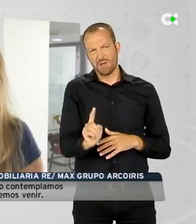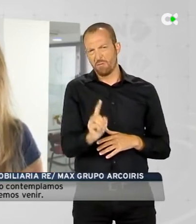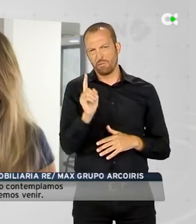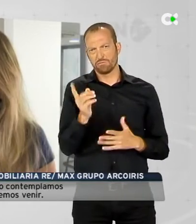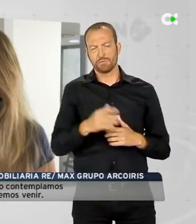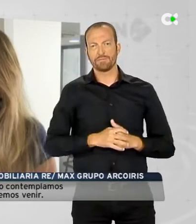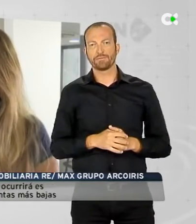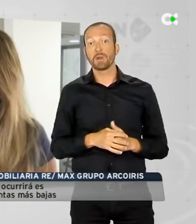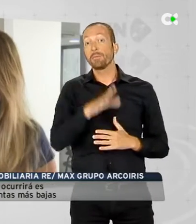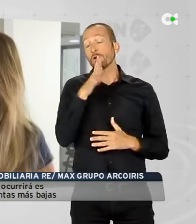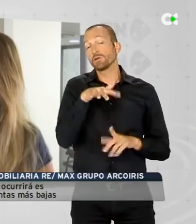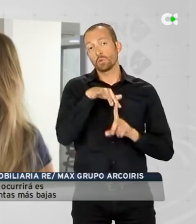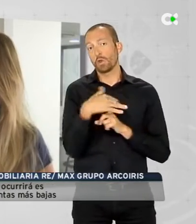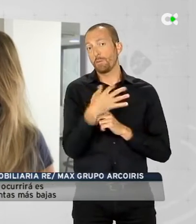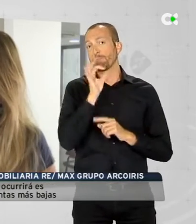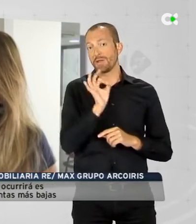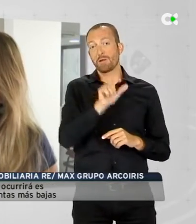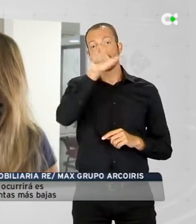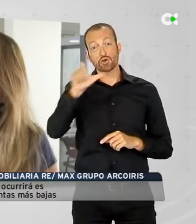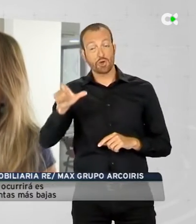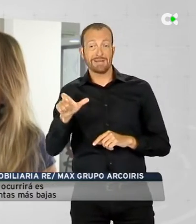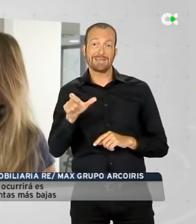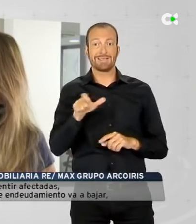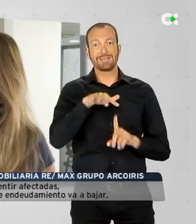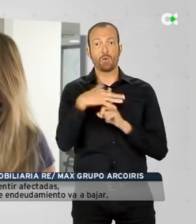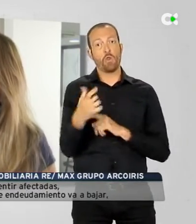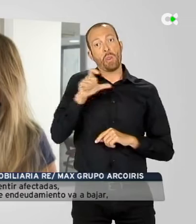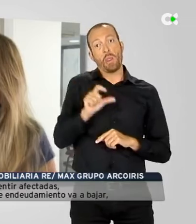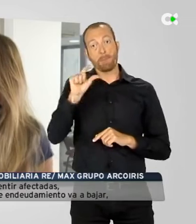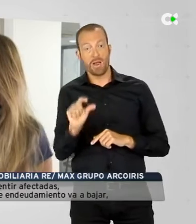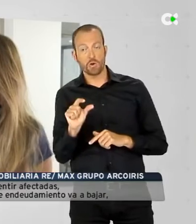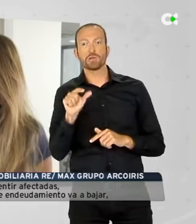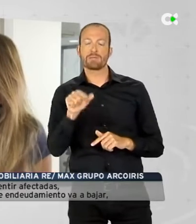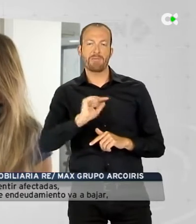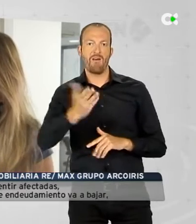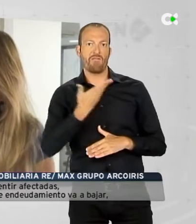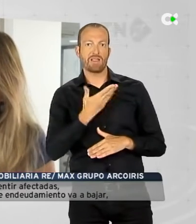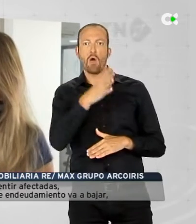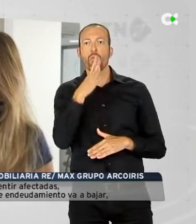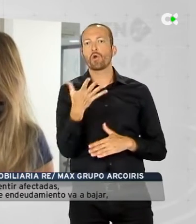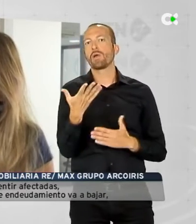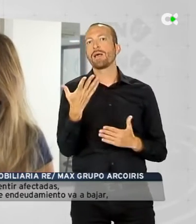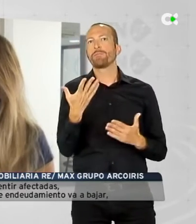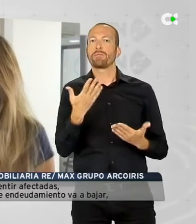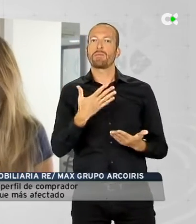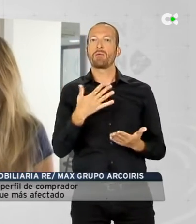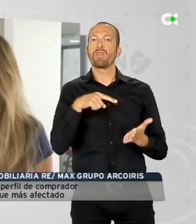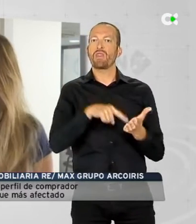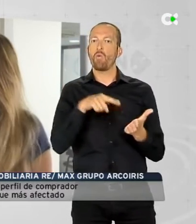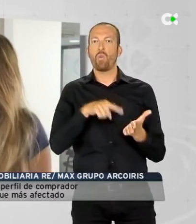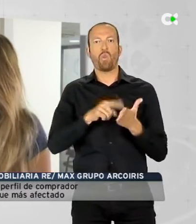venir. Lo que ocurrirá es que las rentas más bajas se van a sentir afectadas porque su capacidad de endeudamiento va a bajar, con lo